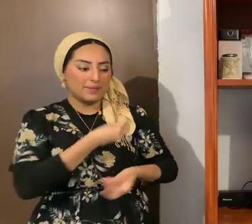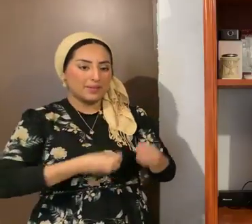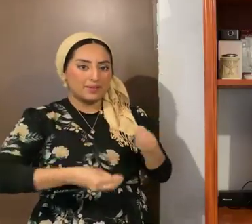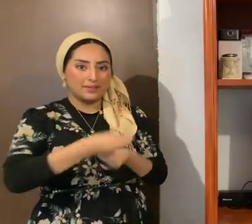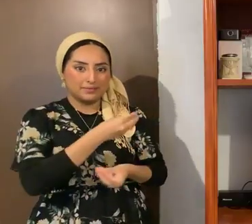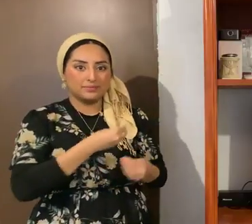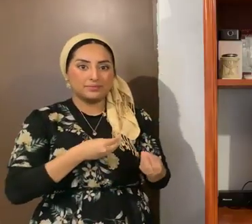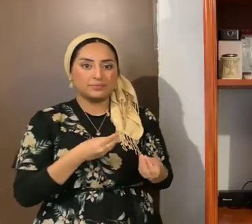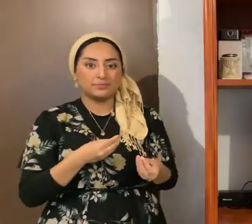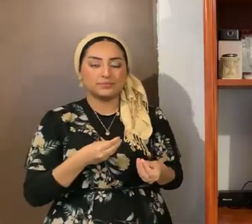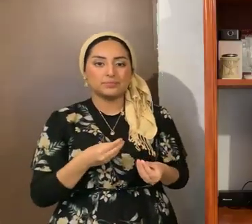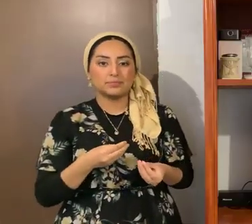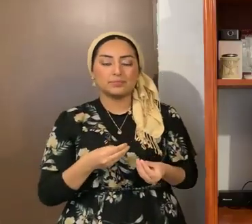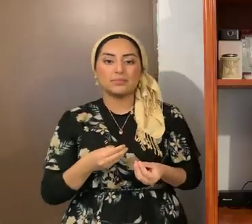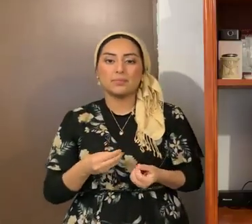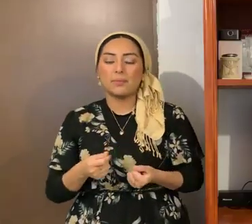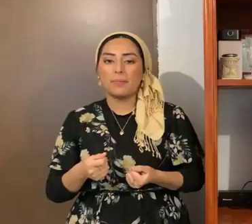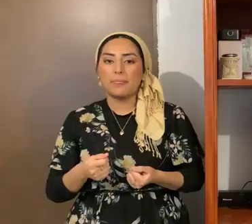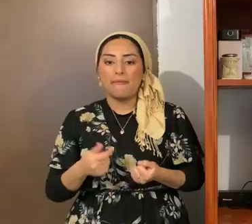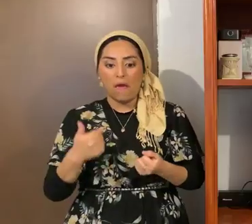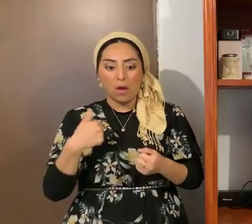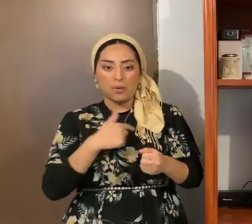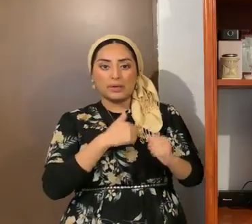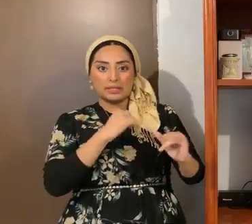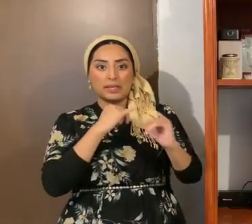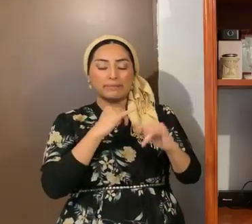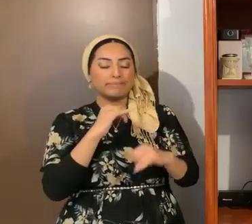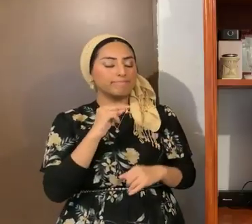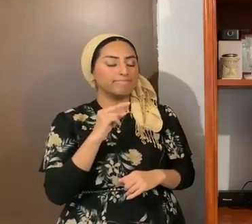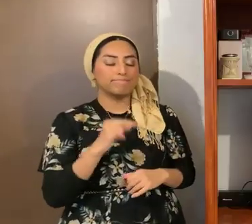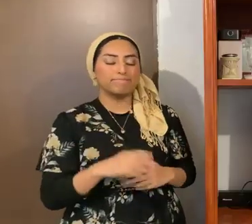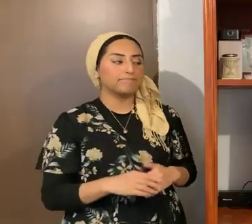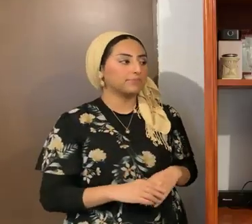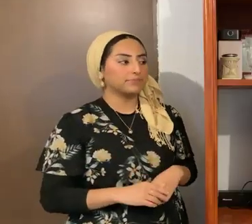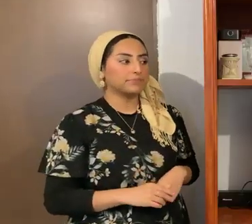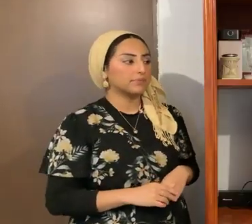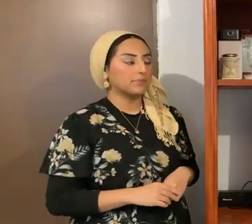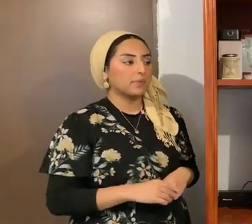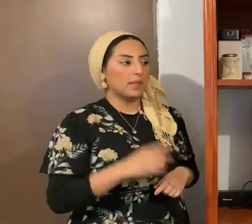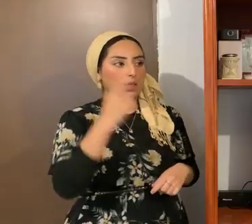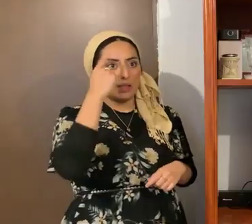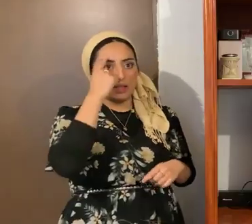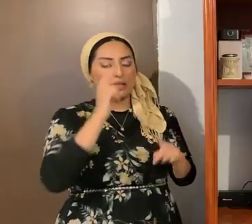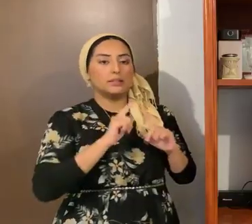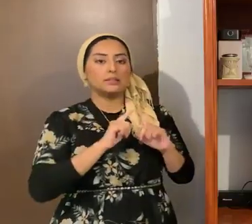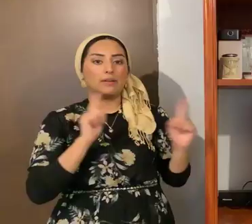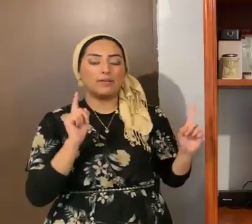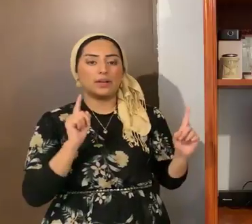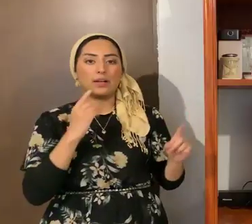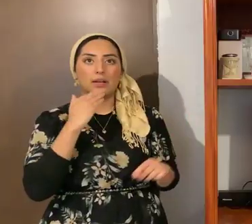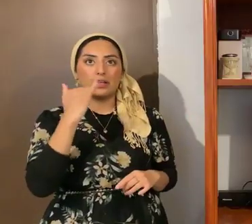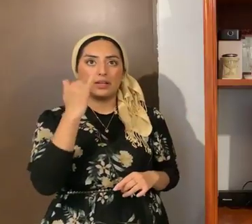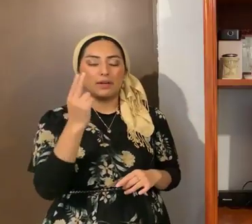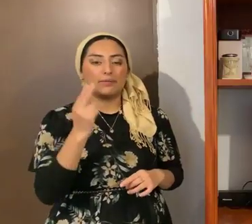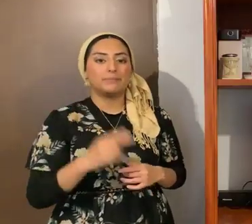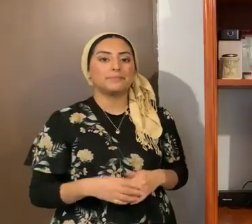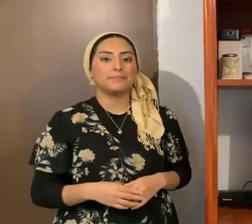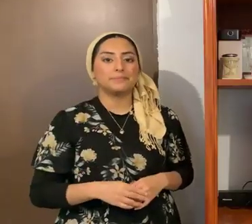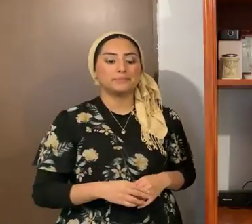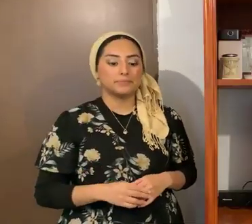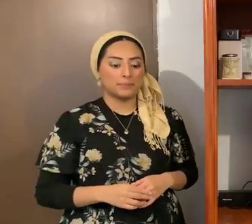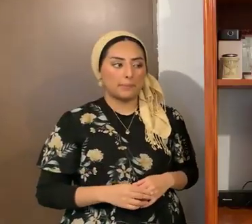tracaleros y hacen truanerías, uno es igual. No, tenemos muy diferente educación. Bendito es el abacados,